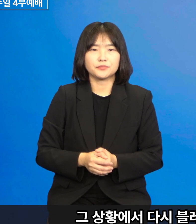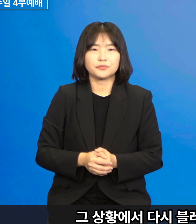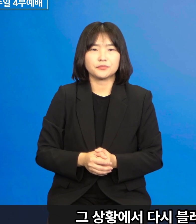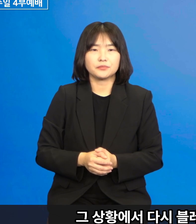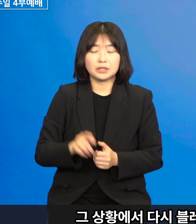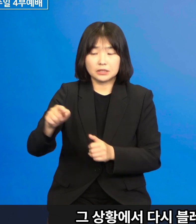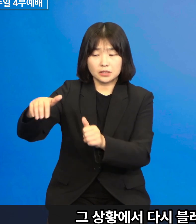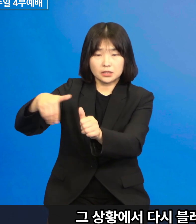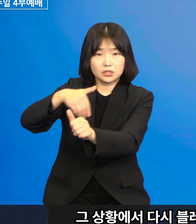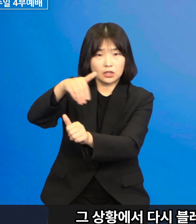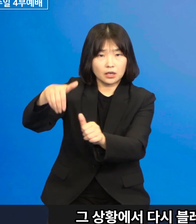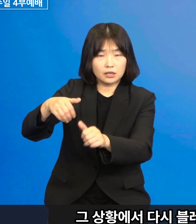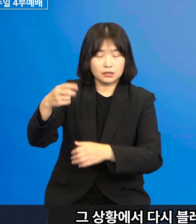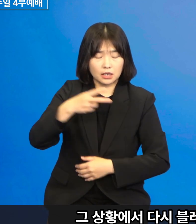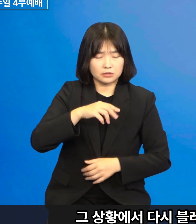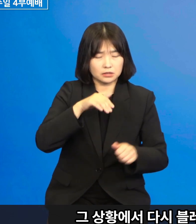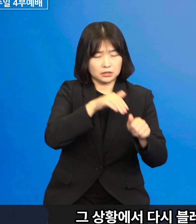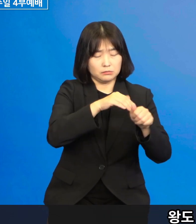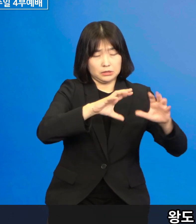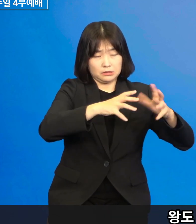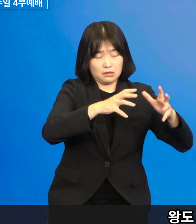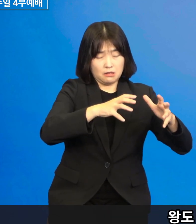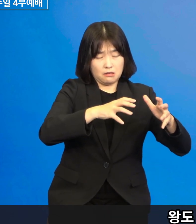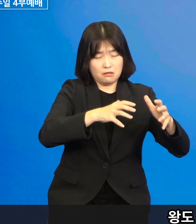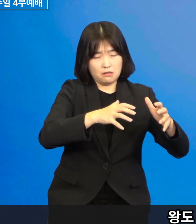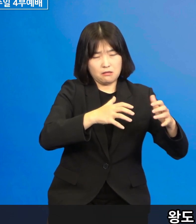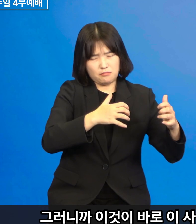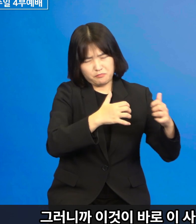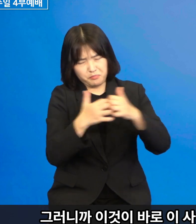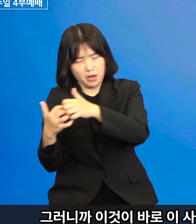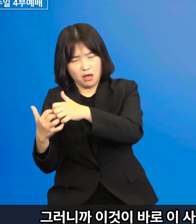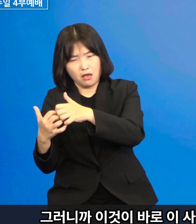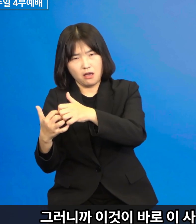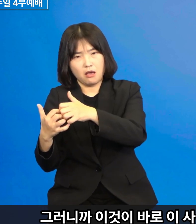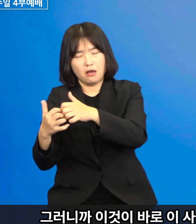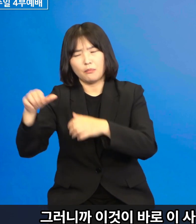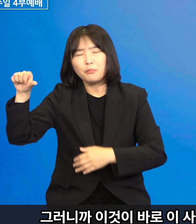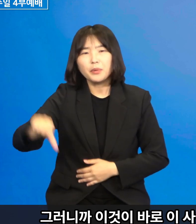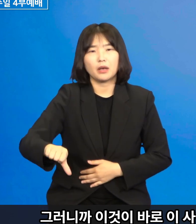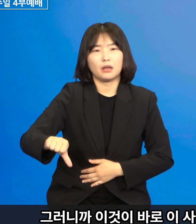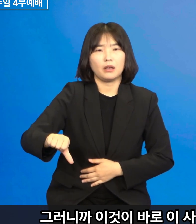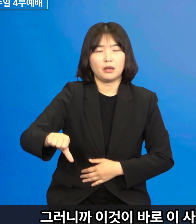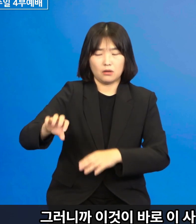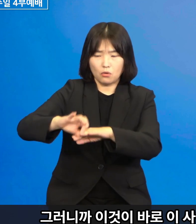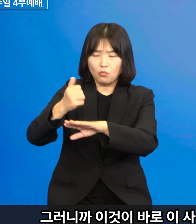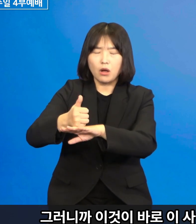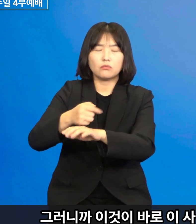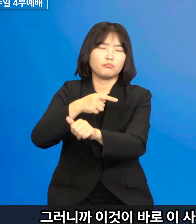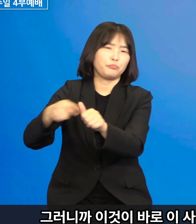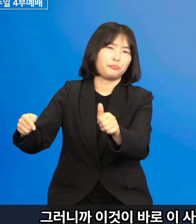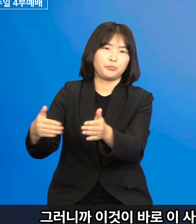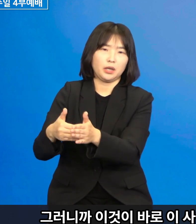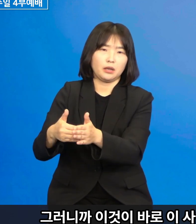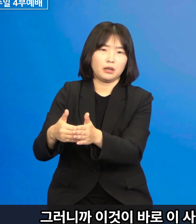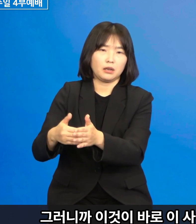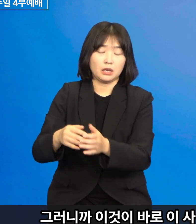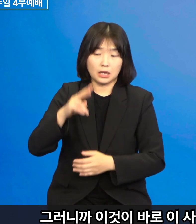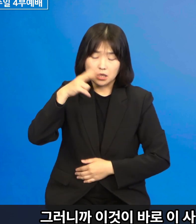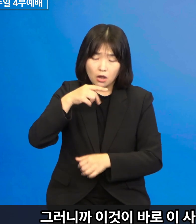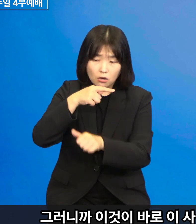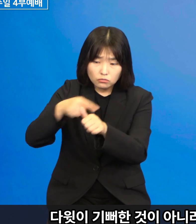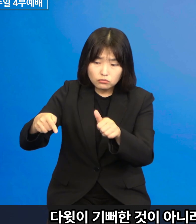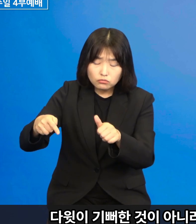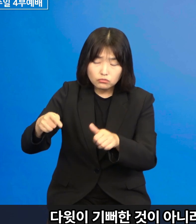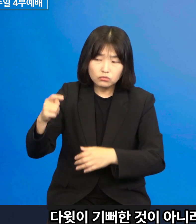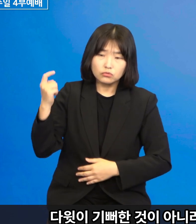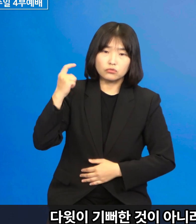그 상황에서 다시 블레셋에게 대패를 당한 거예요. 왕도 죽었습니다. 그러니까 이것이 바로 이 사울이 죽었다는 소식을 들었을